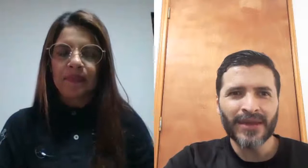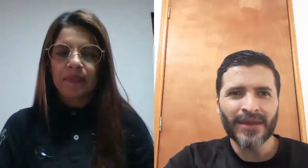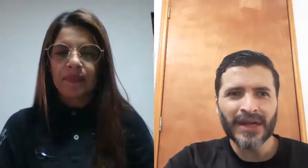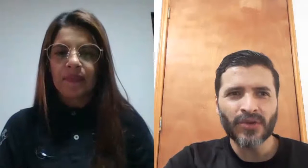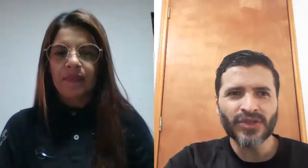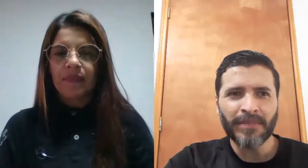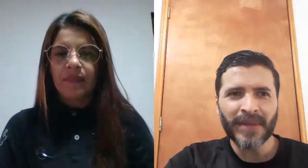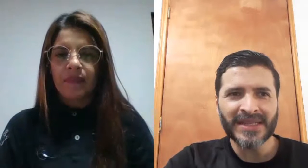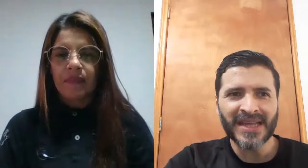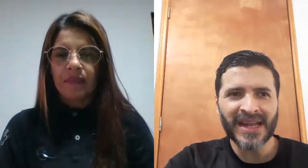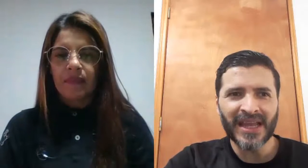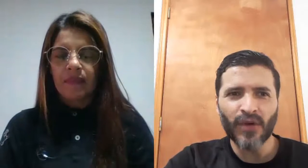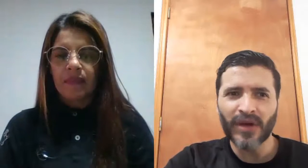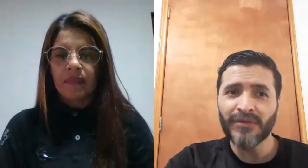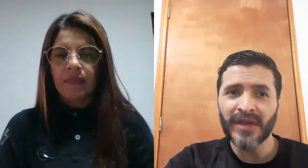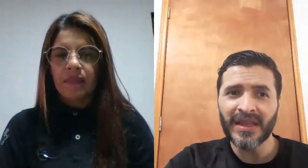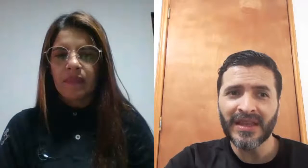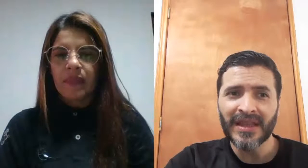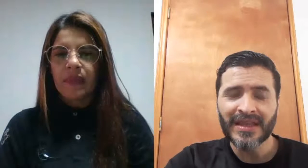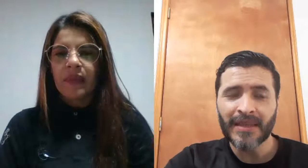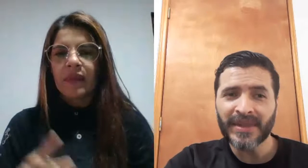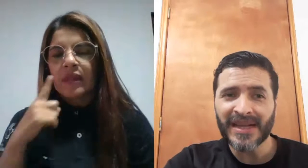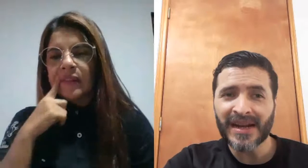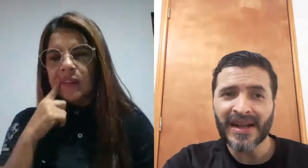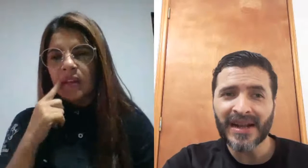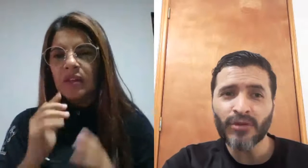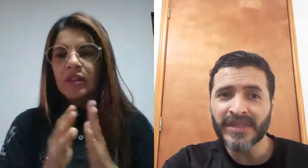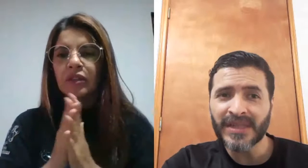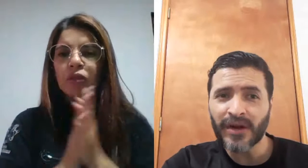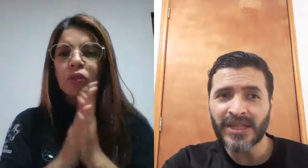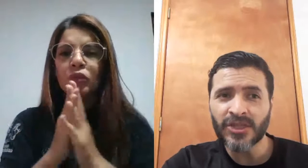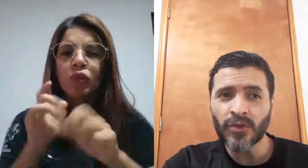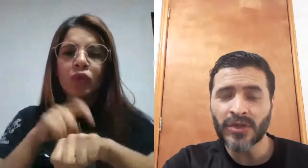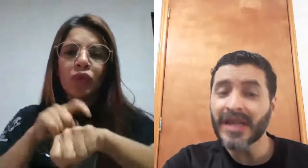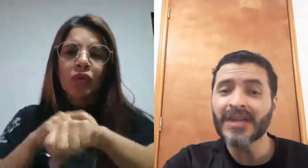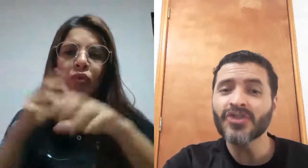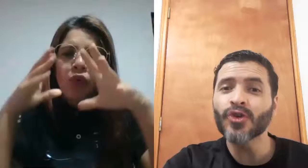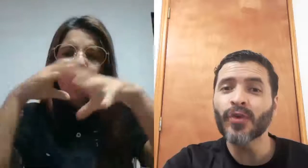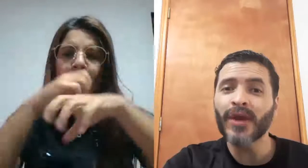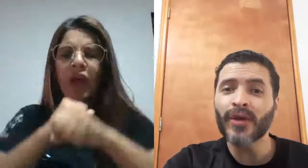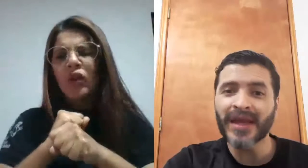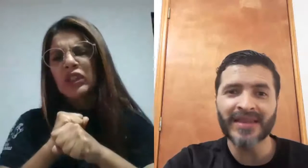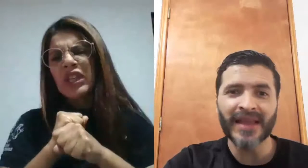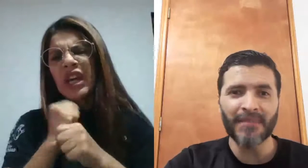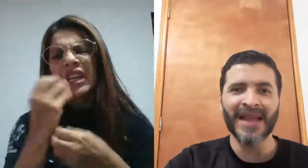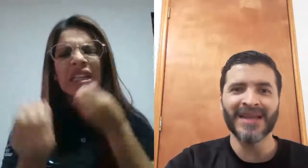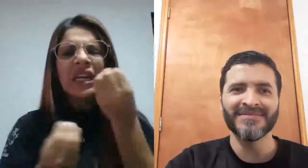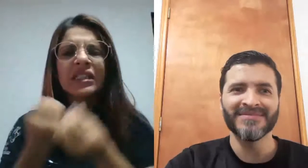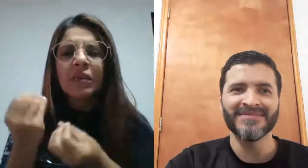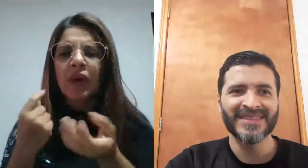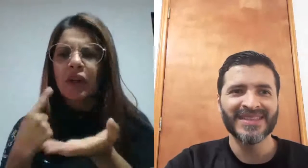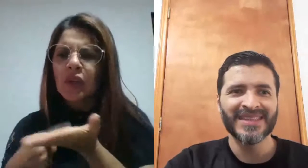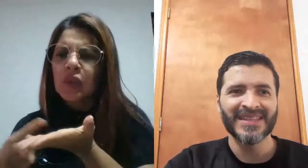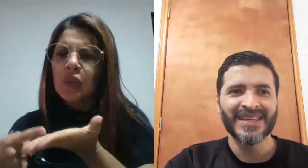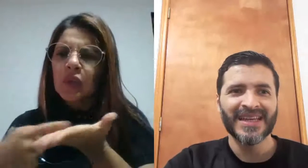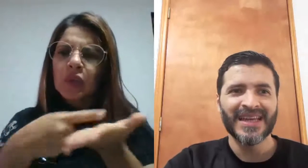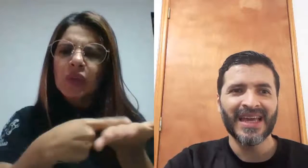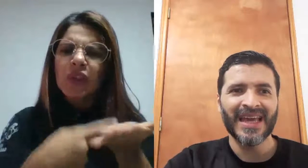A falta de otra cosa para hacer y con el fin de pasar el rato, empezaron a discutir sobre el origen del mal.